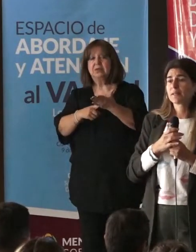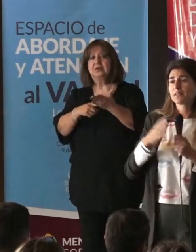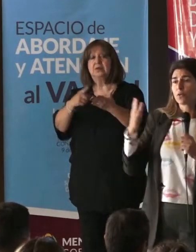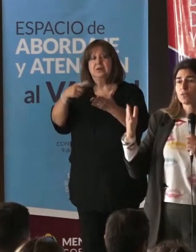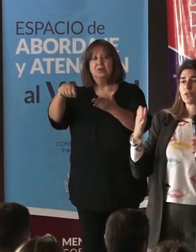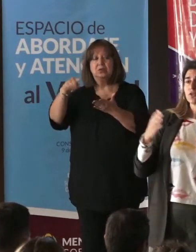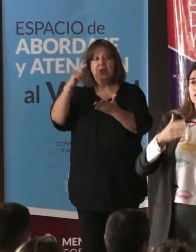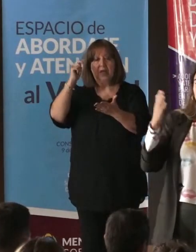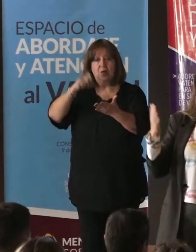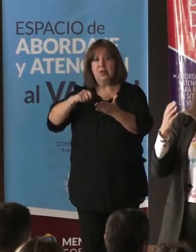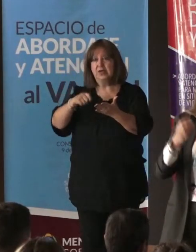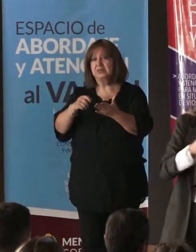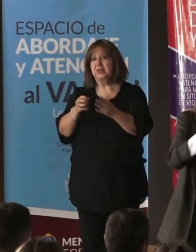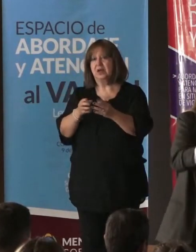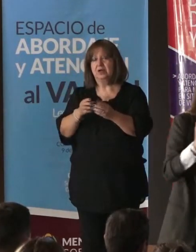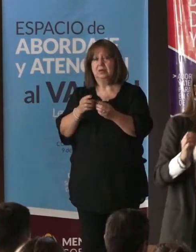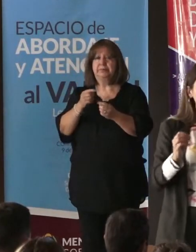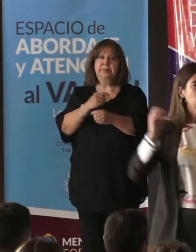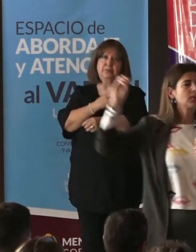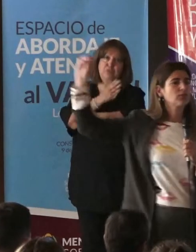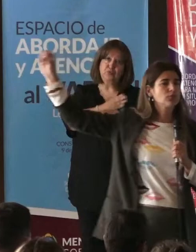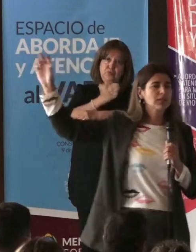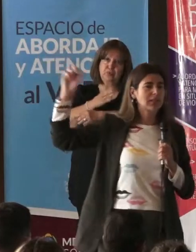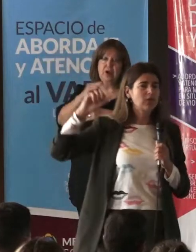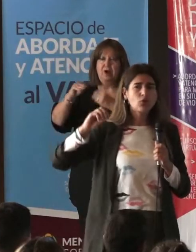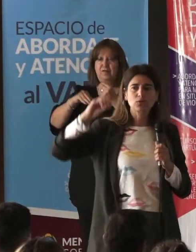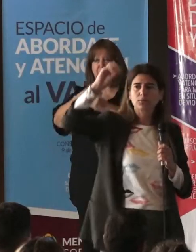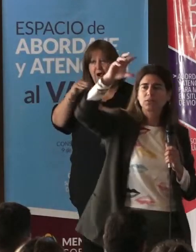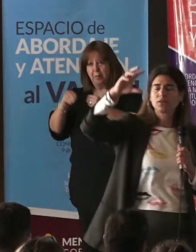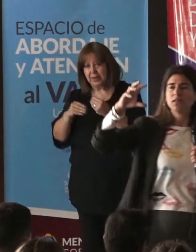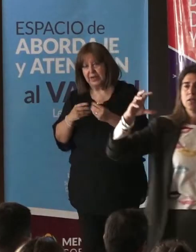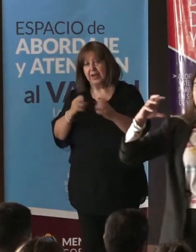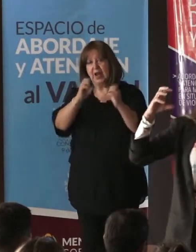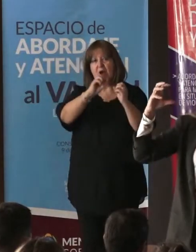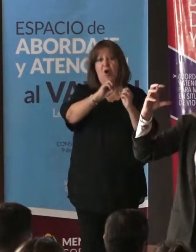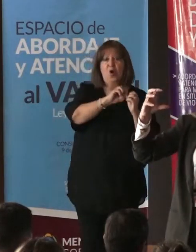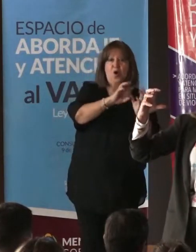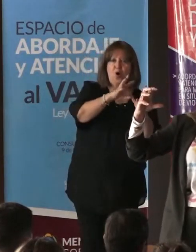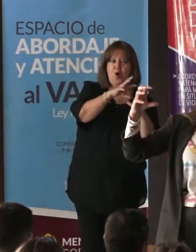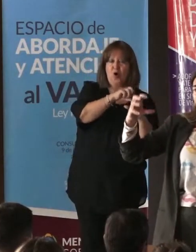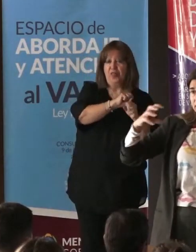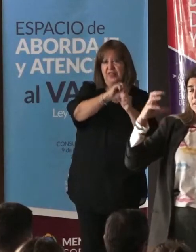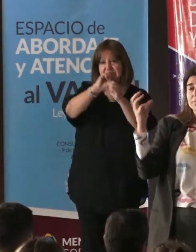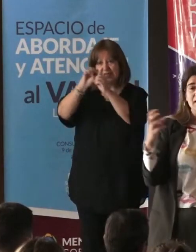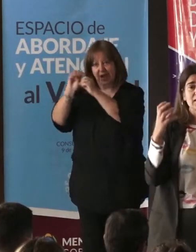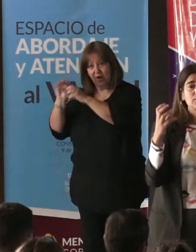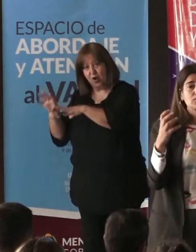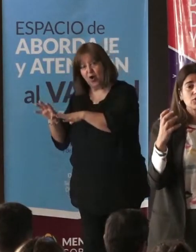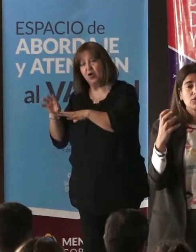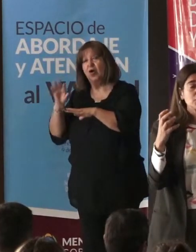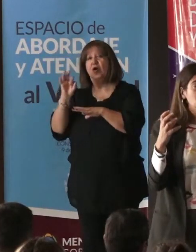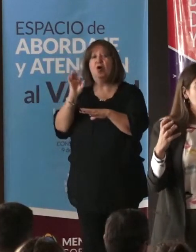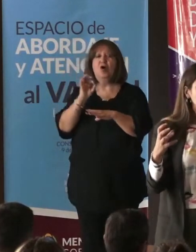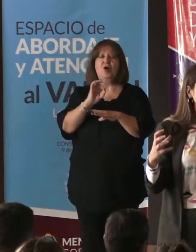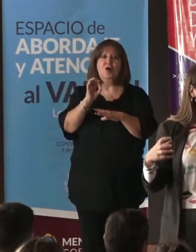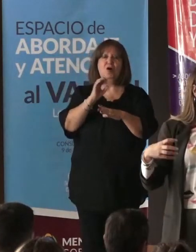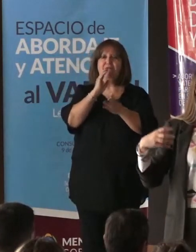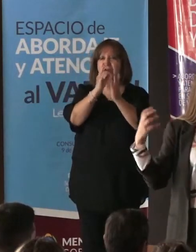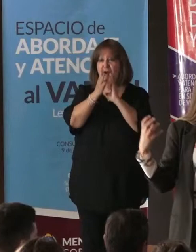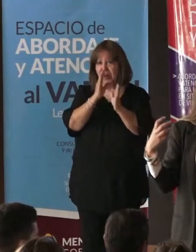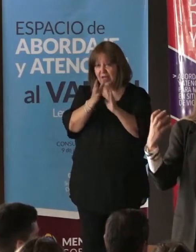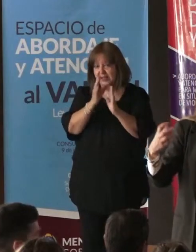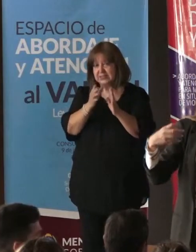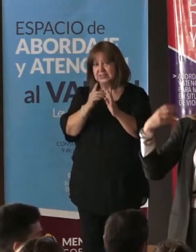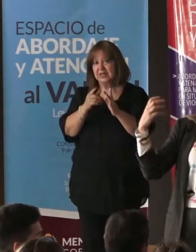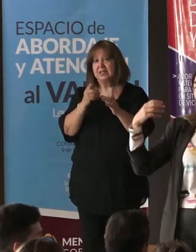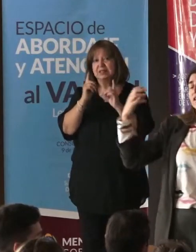ustedes saben que los juicios no son tan simples, no es una cuestión de familia, una cuestión de un desalojo, una cuestión, muchas veces una mujer que está inmersa en una situación de violencia,